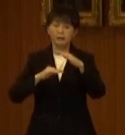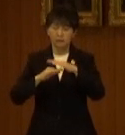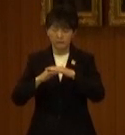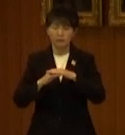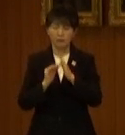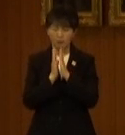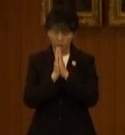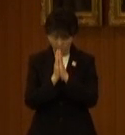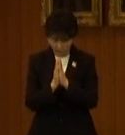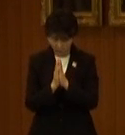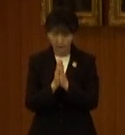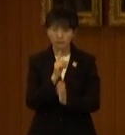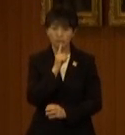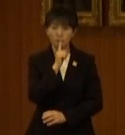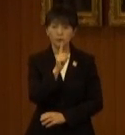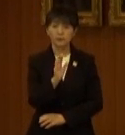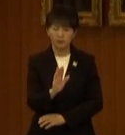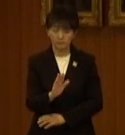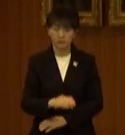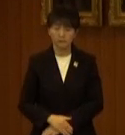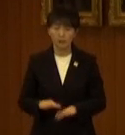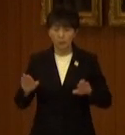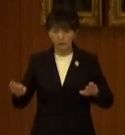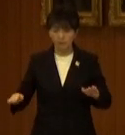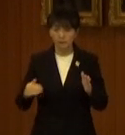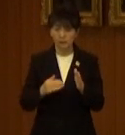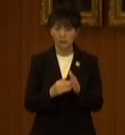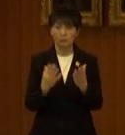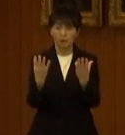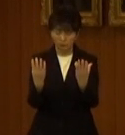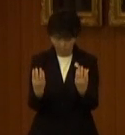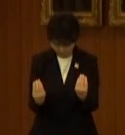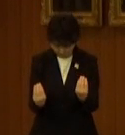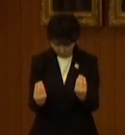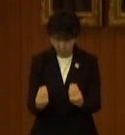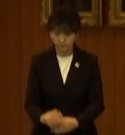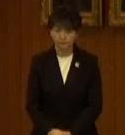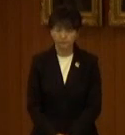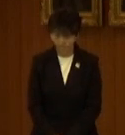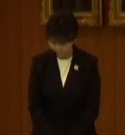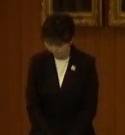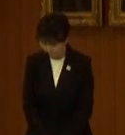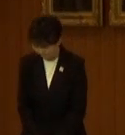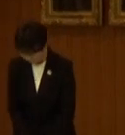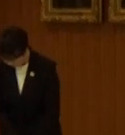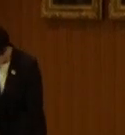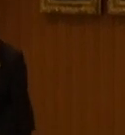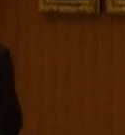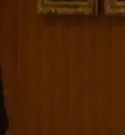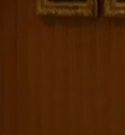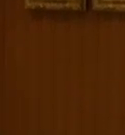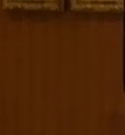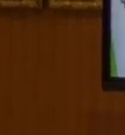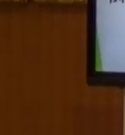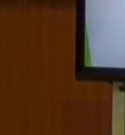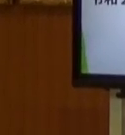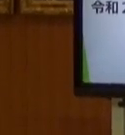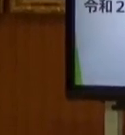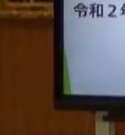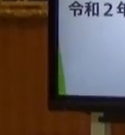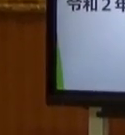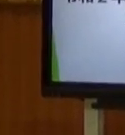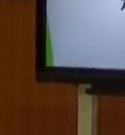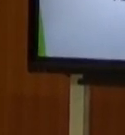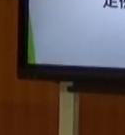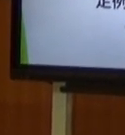強くお願いを申し上げる次第であります。私からは以上です。 ありがとうございました。幹事社質問に入ります。北